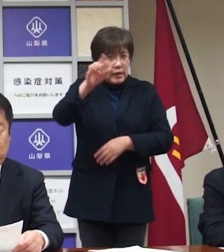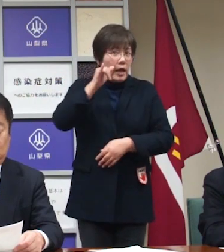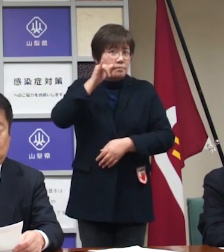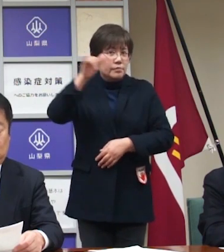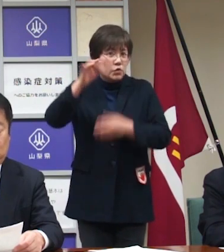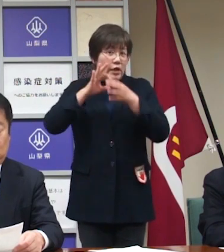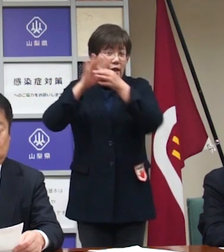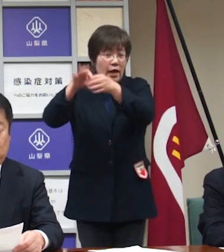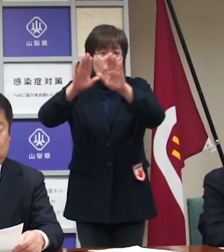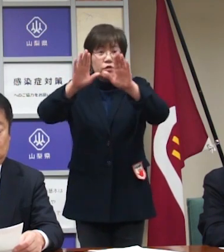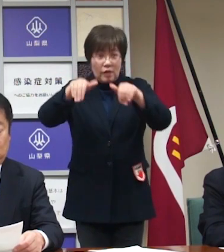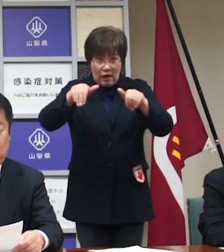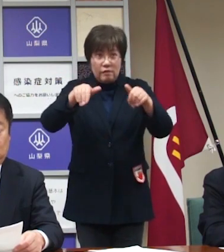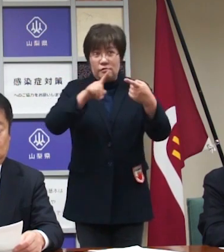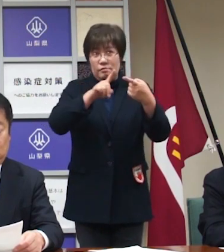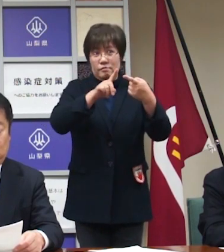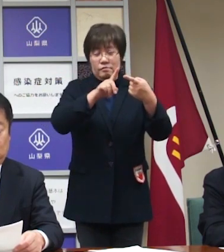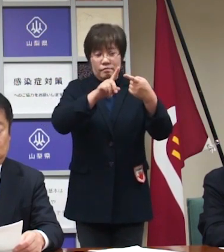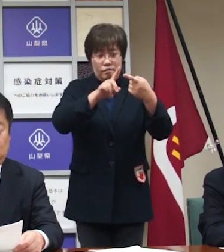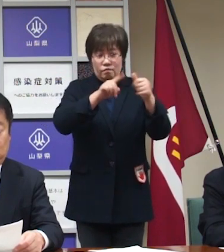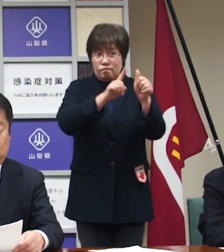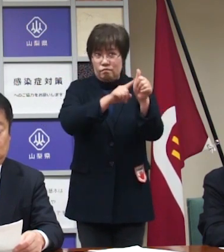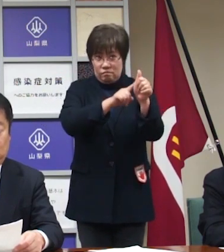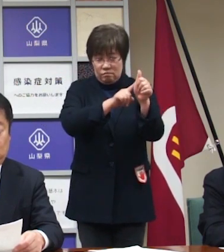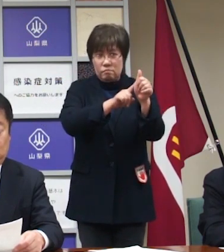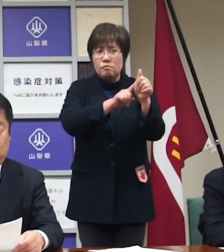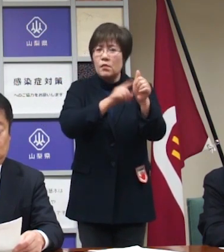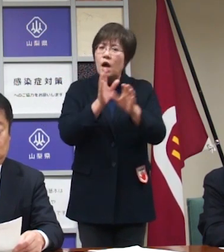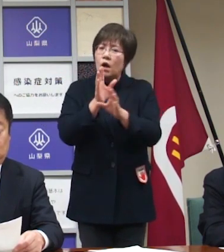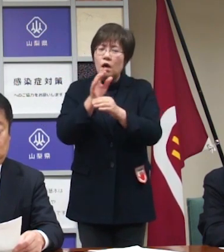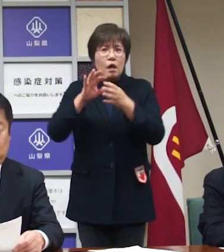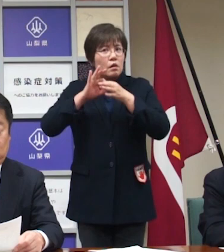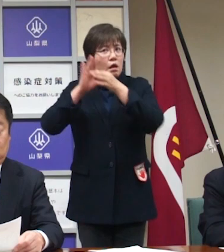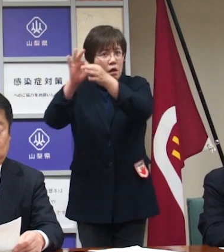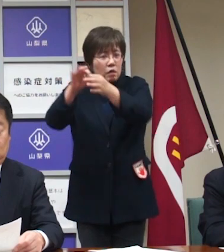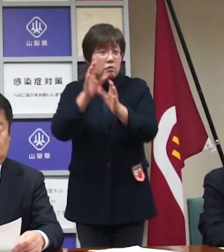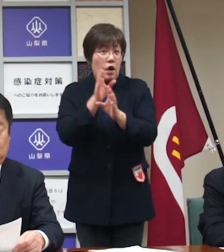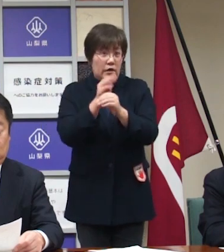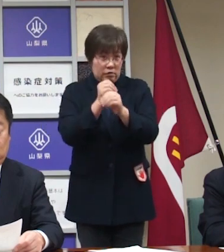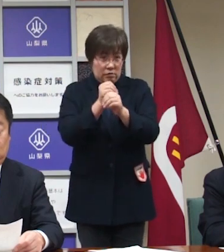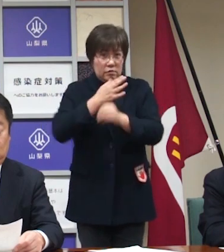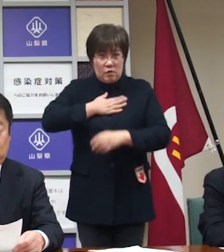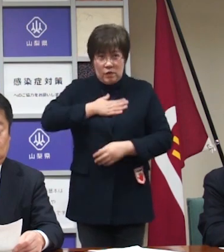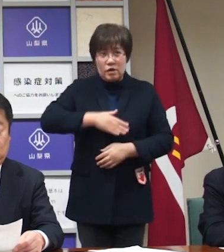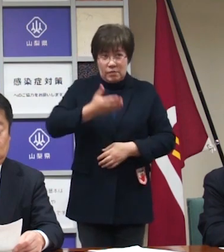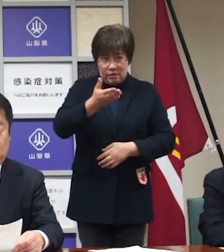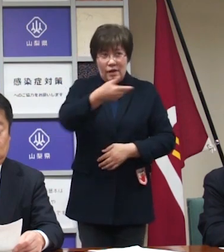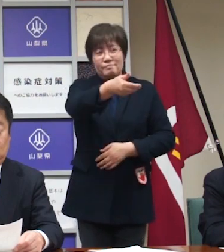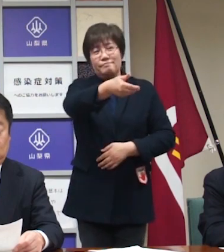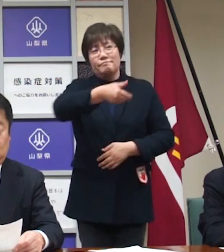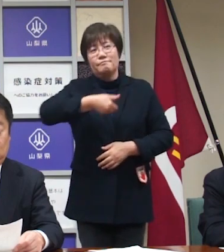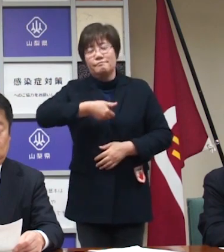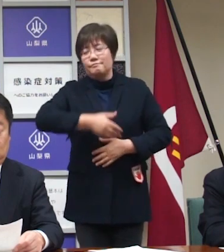性は、なんですけど、日付はいつぐらいにやられたのか分かりますか。